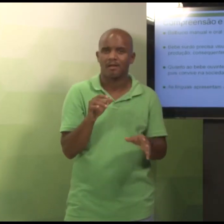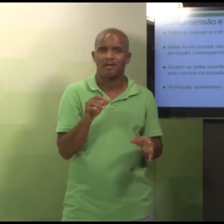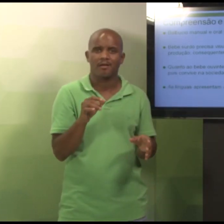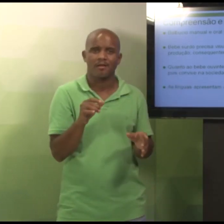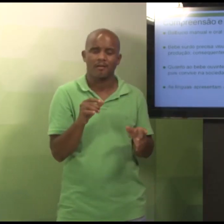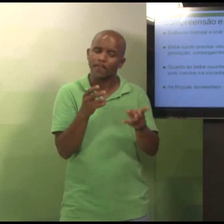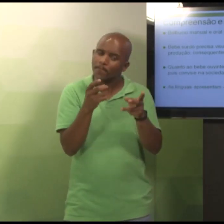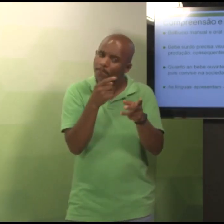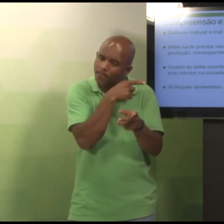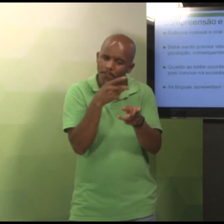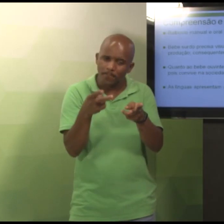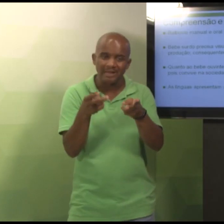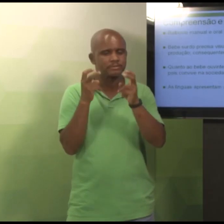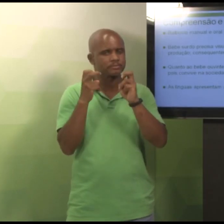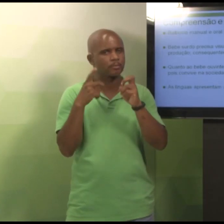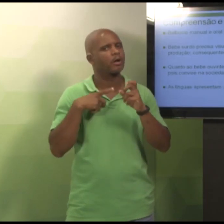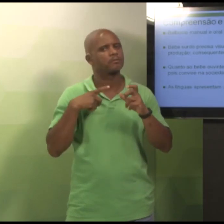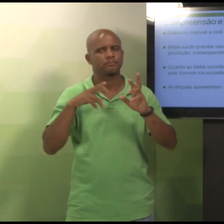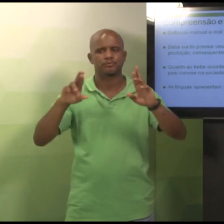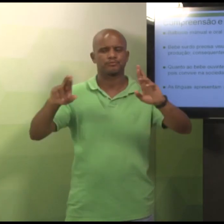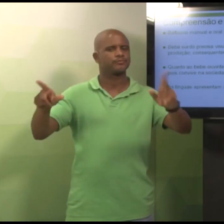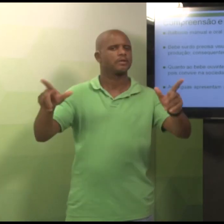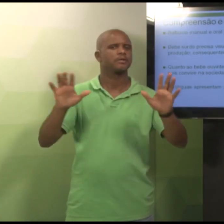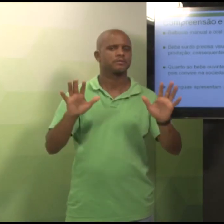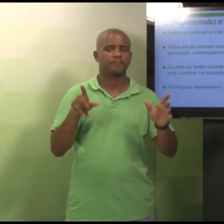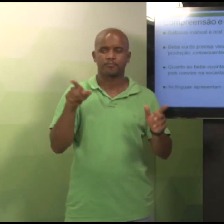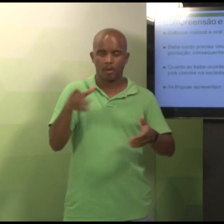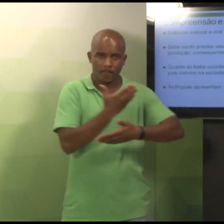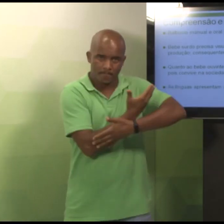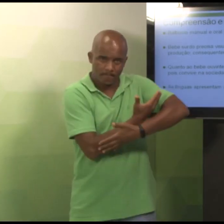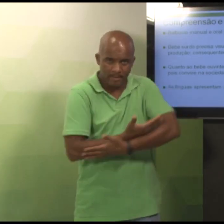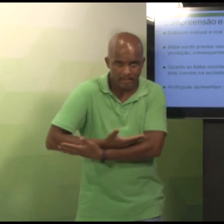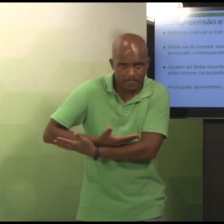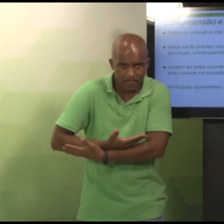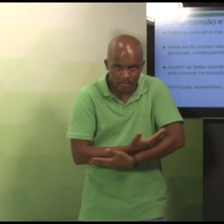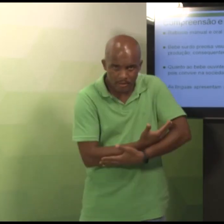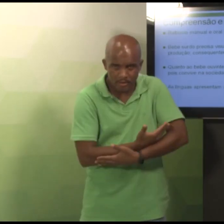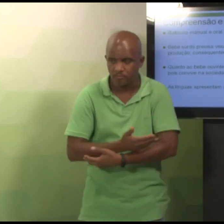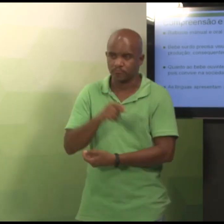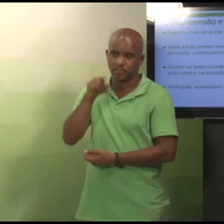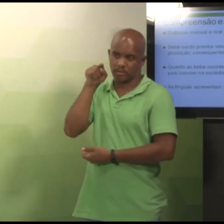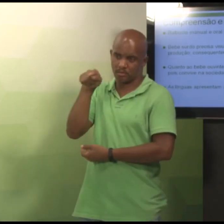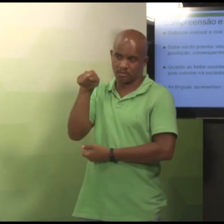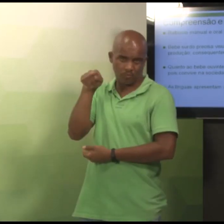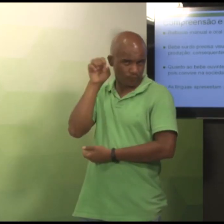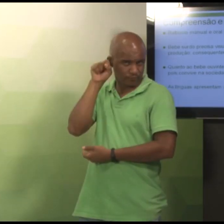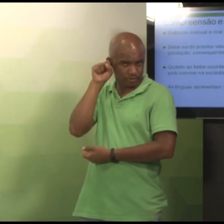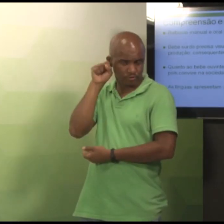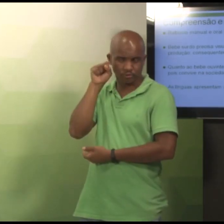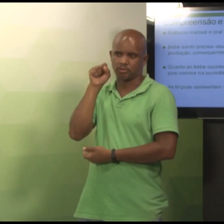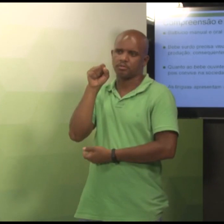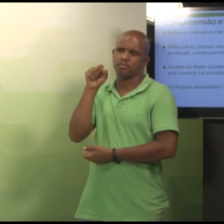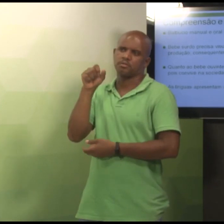essa pesquisa percebeu que há um processo diferente. Enquanto que, para o bebê